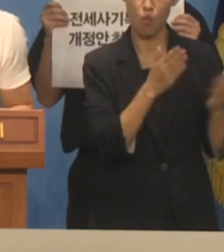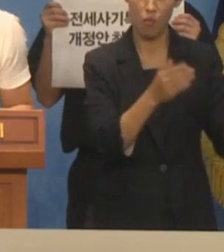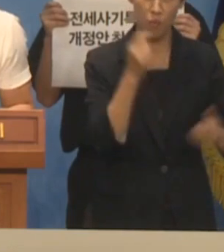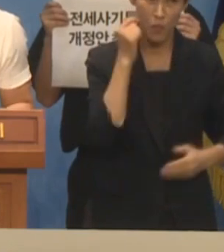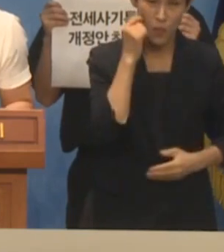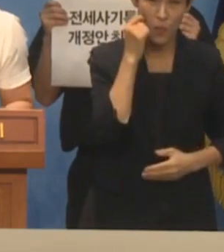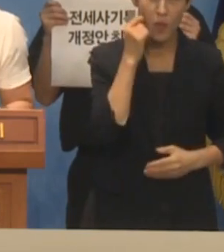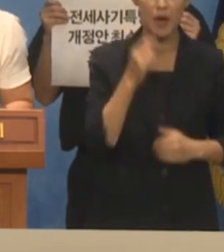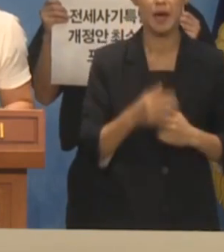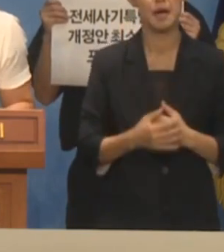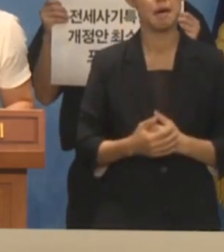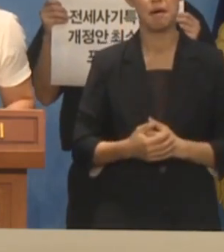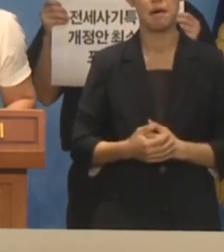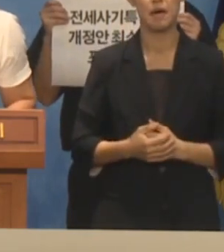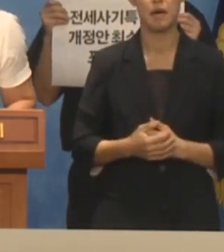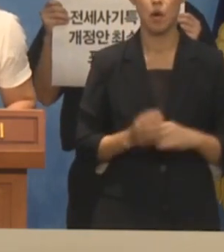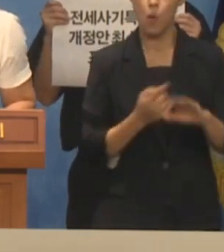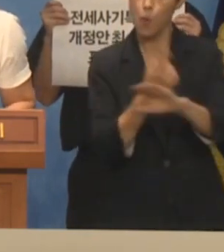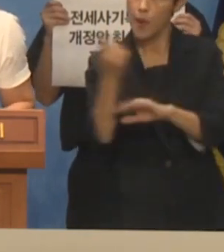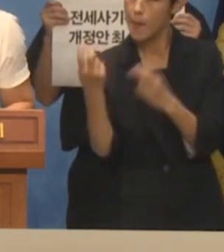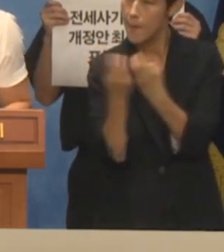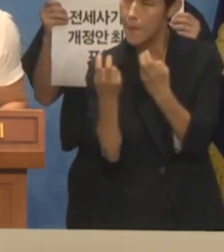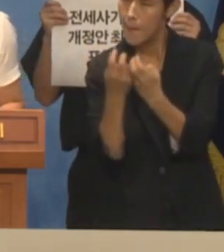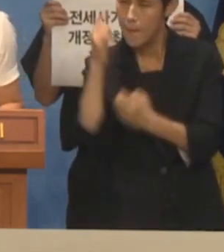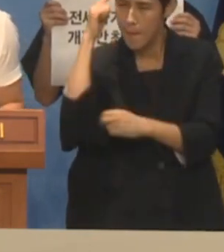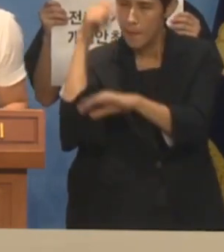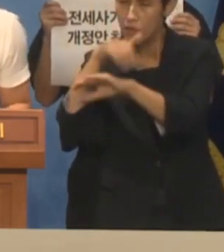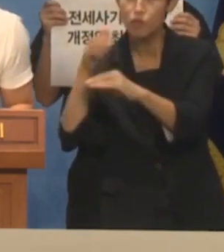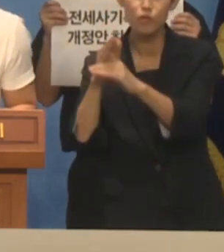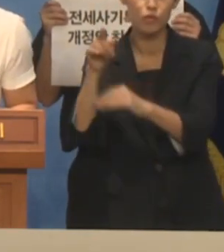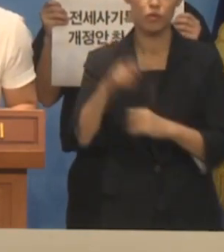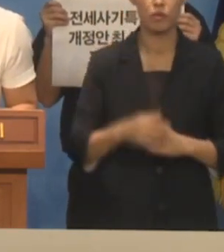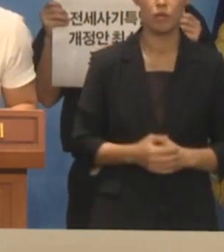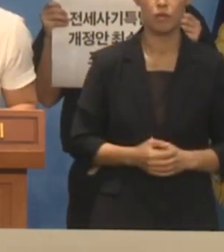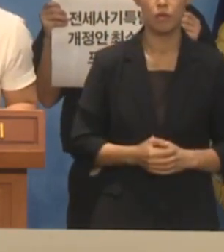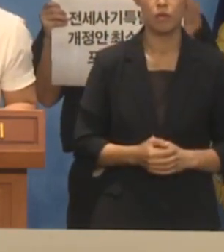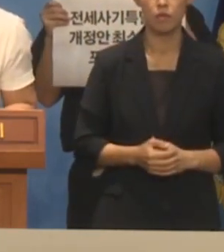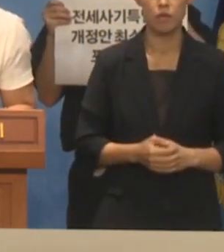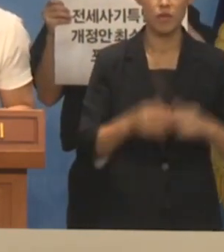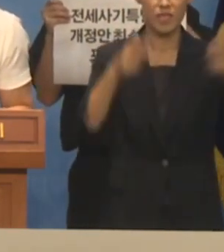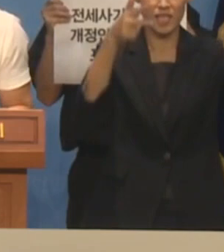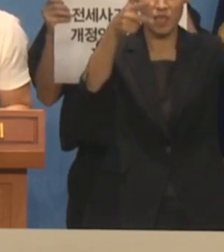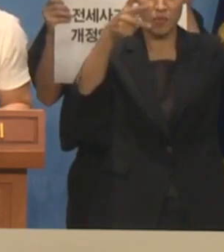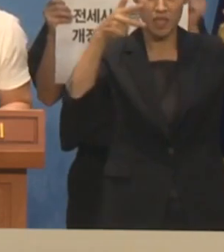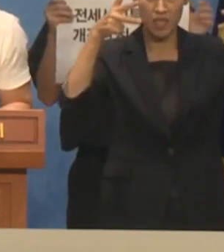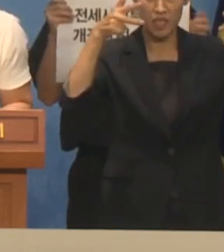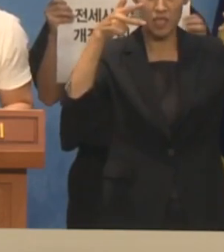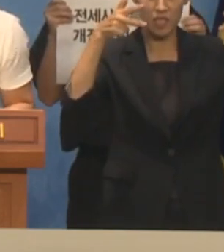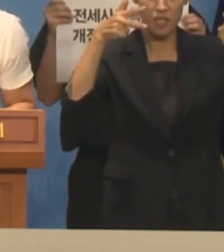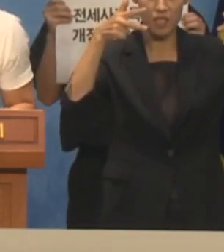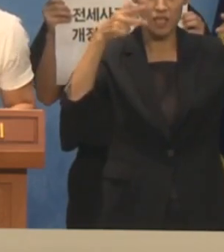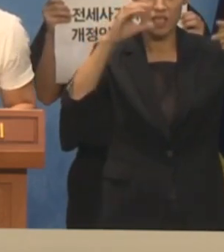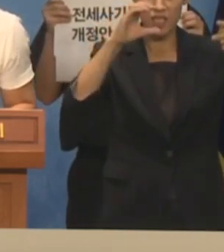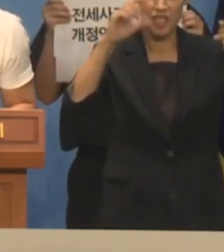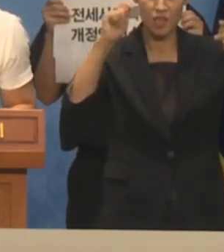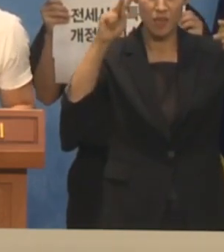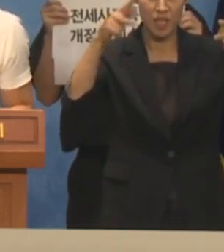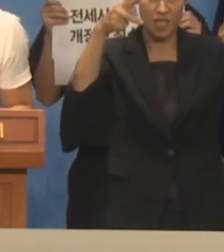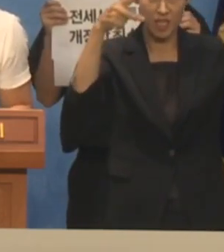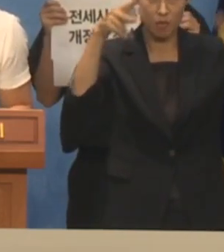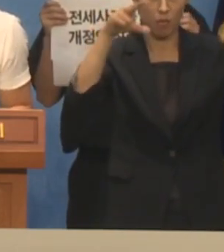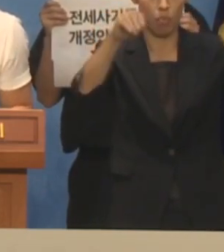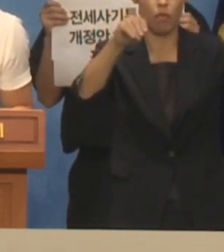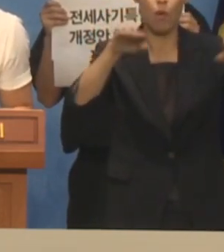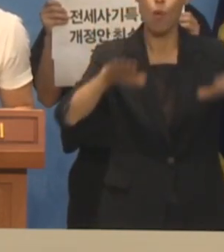운영하며 이득을 챙기고 있는 것으로 알고 있습니다. 또 건물의 CCTV는 전원이 꺼져 있습니다. 올해 6월 한 세입자가